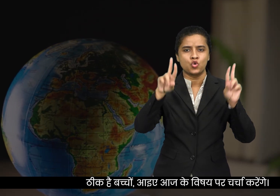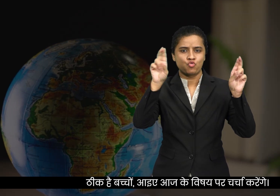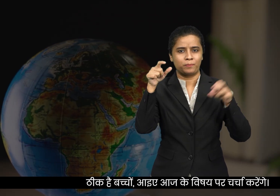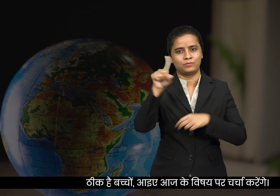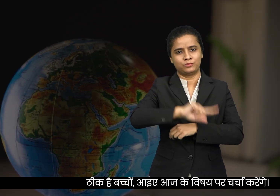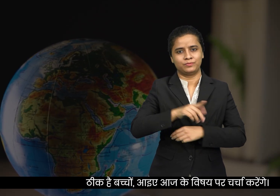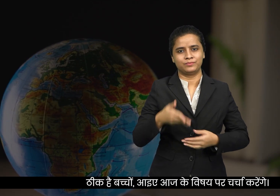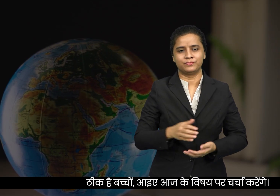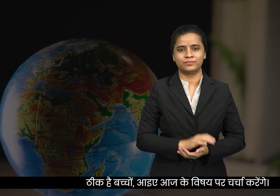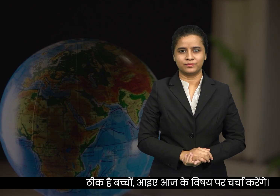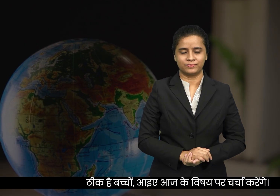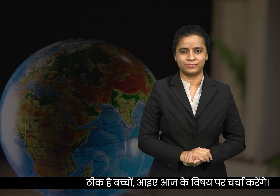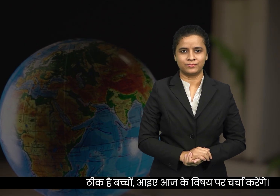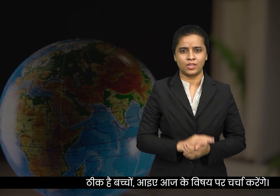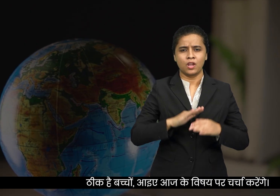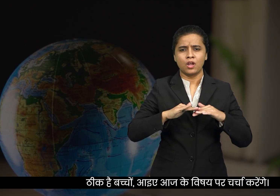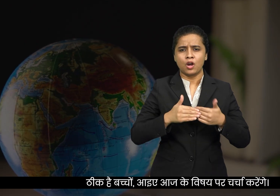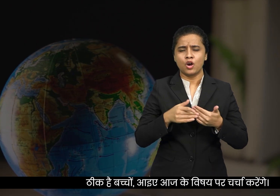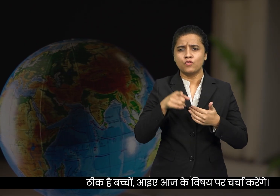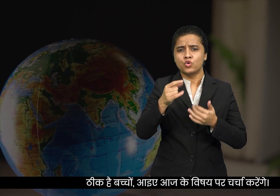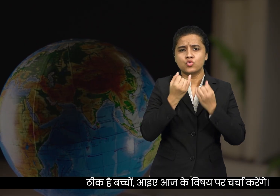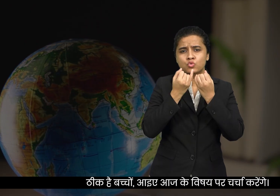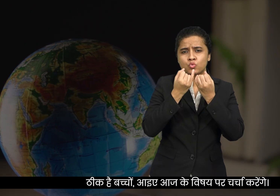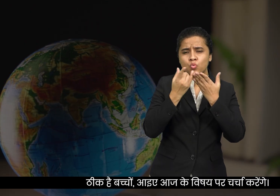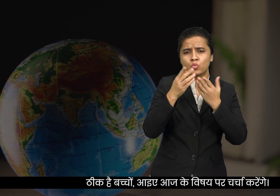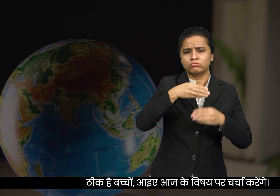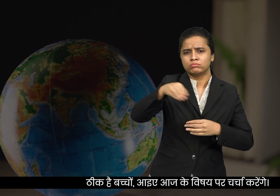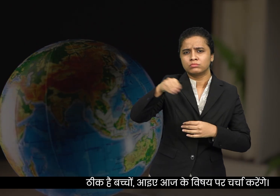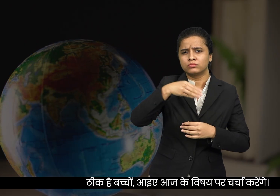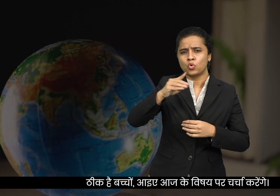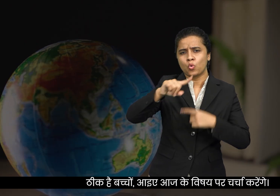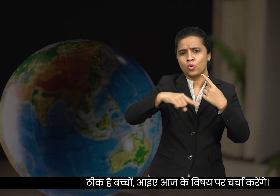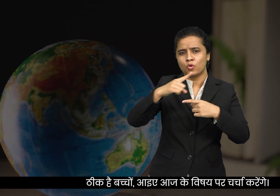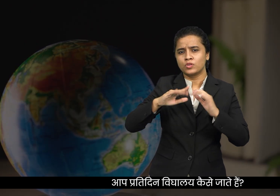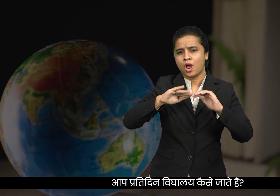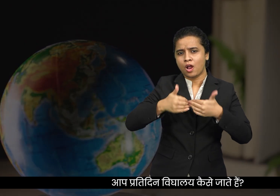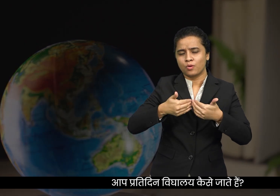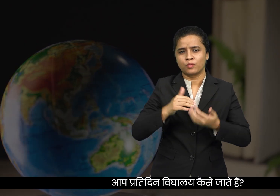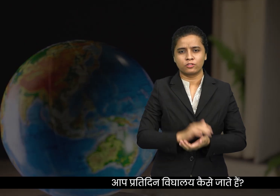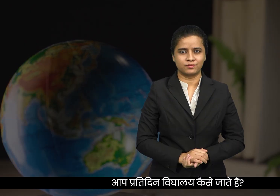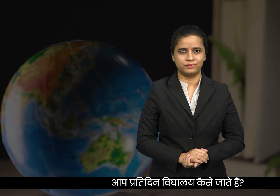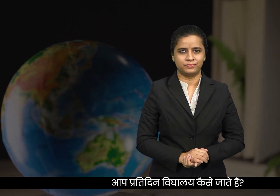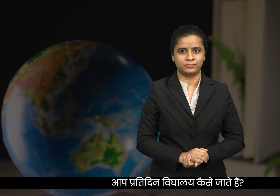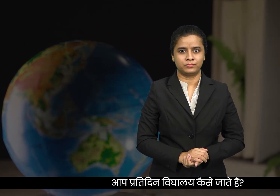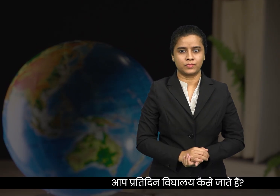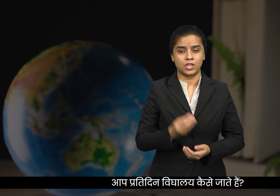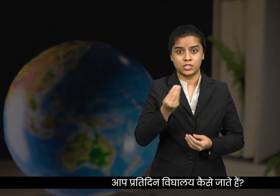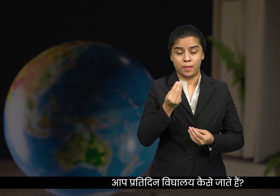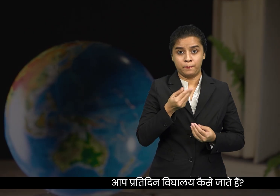ठीक है बच्चों, आइए आज के विषय पर चर्चा करेंगे। आप प्रतिदिन विद्यालय कैसे